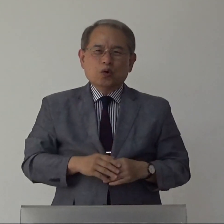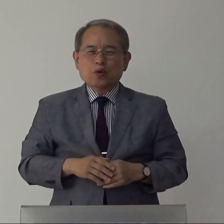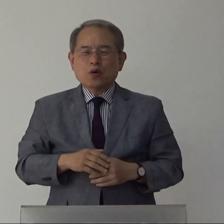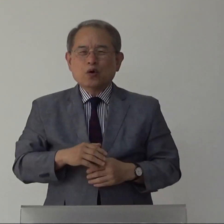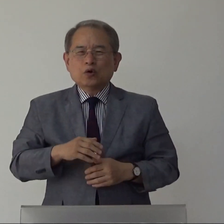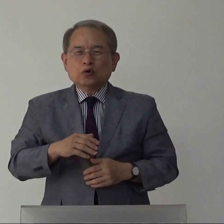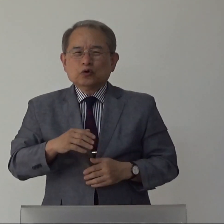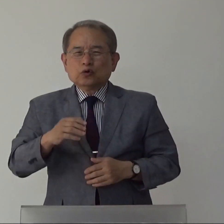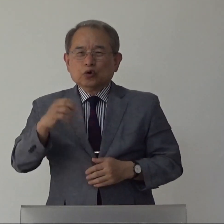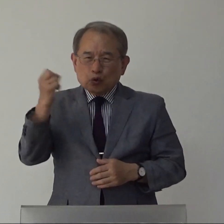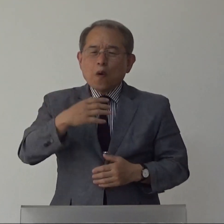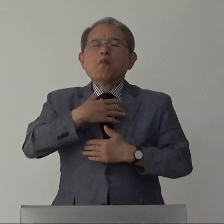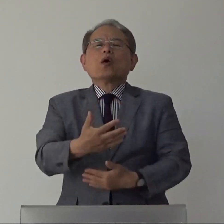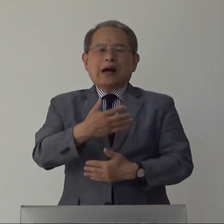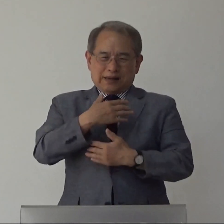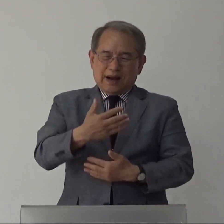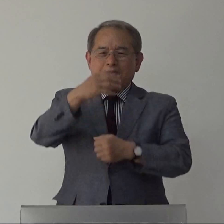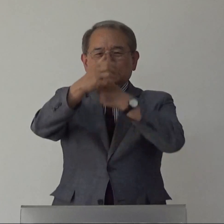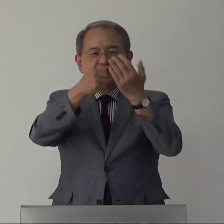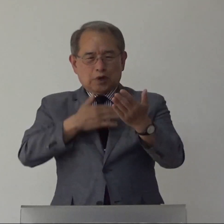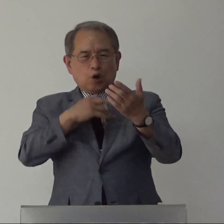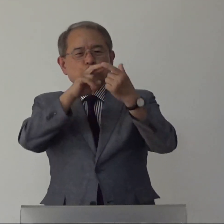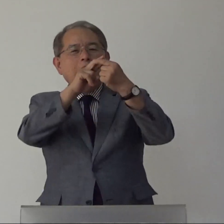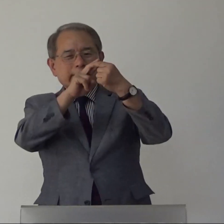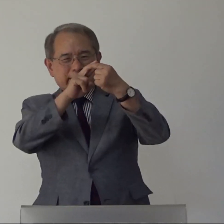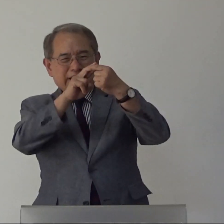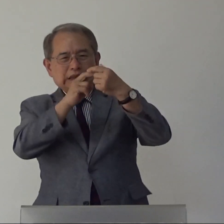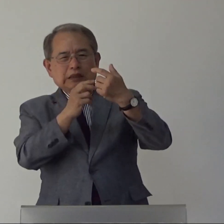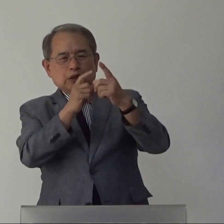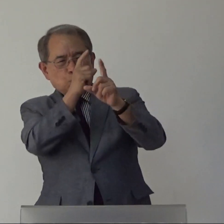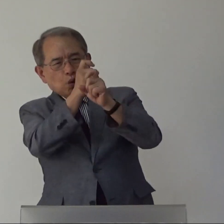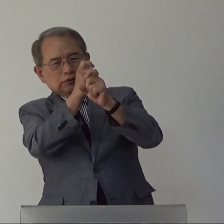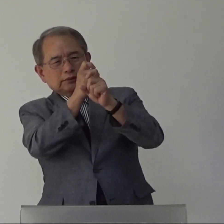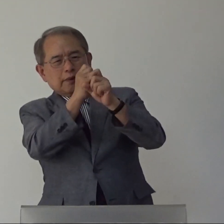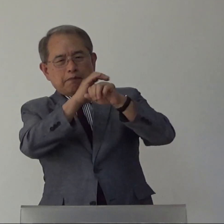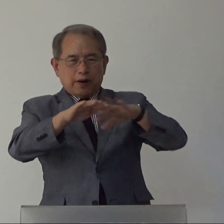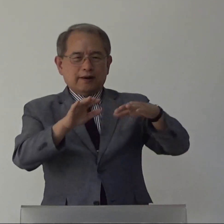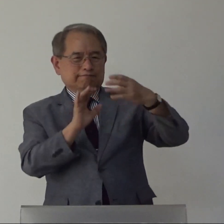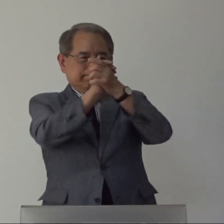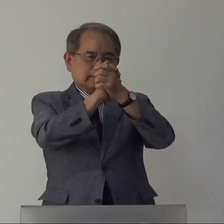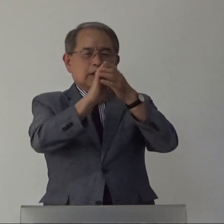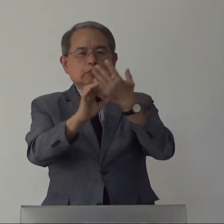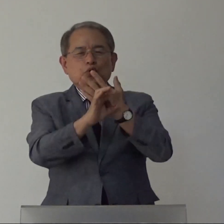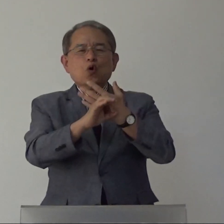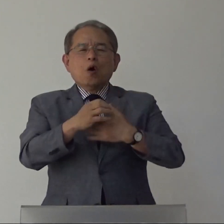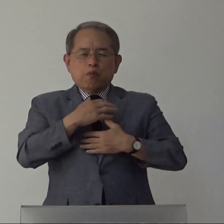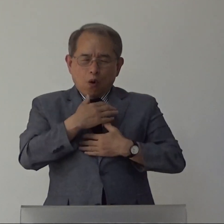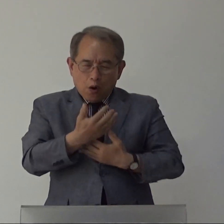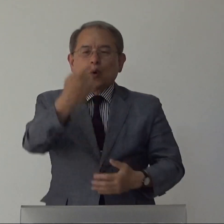하나님의 나라와 의를 위해서 내가 용서받은 죄인임을 깨닫고 하나님의